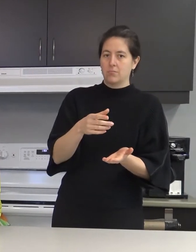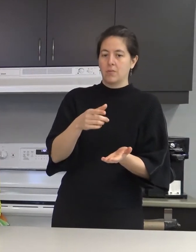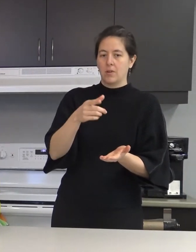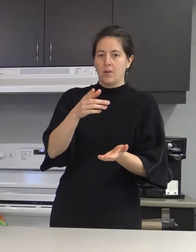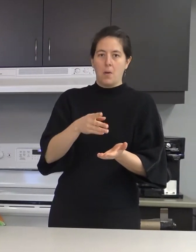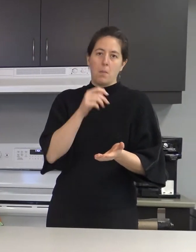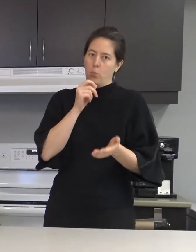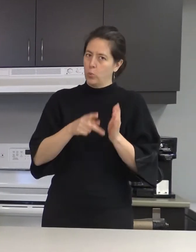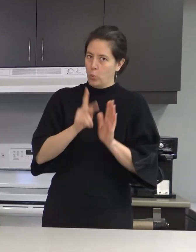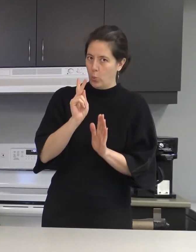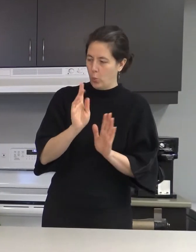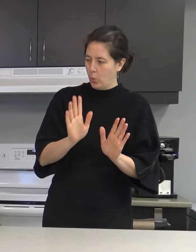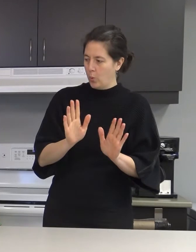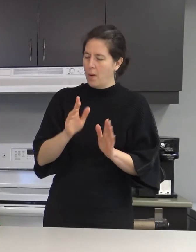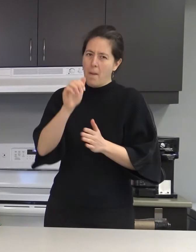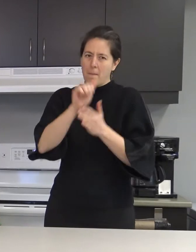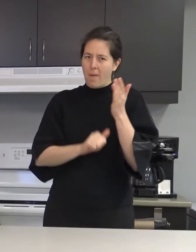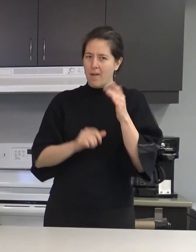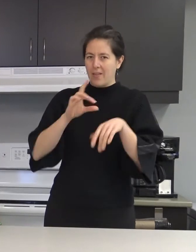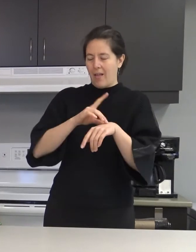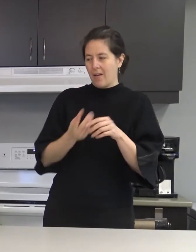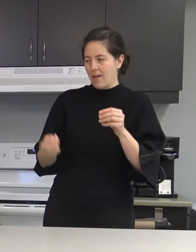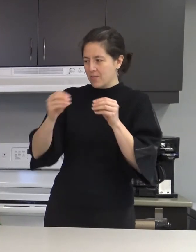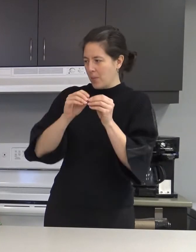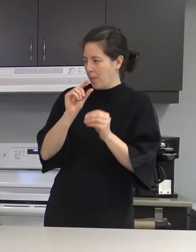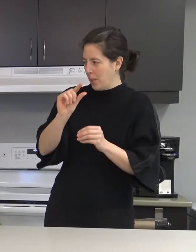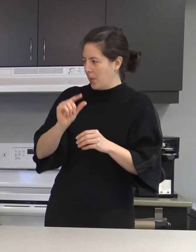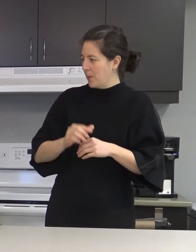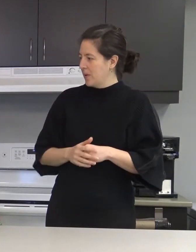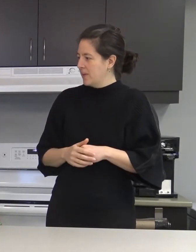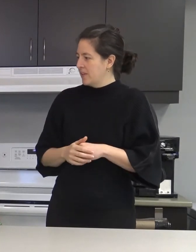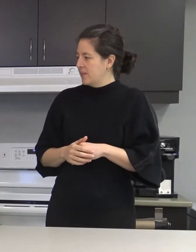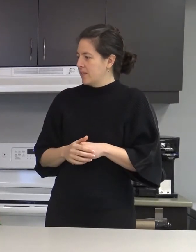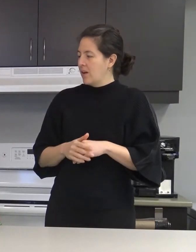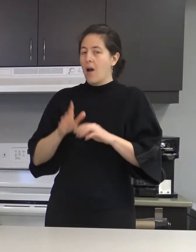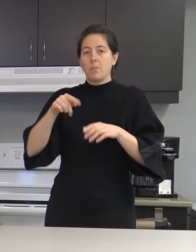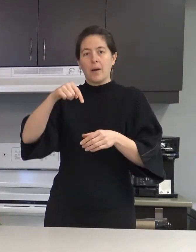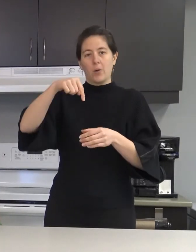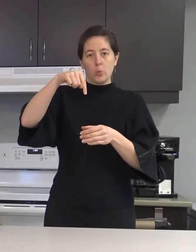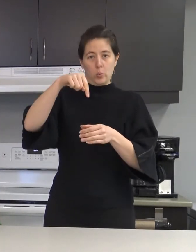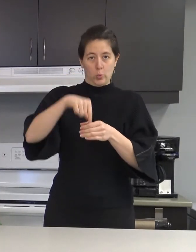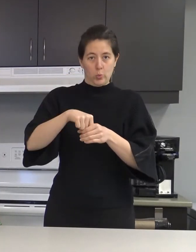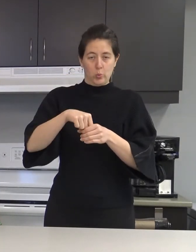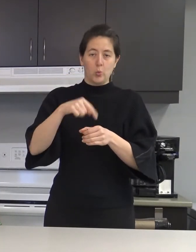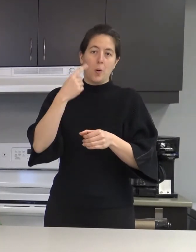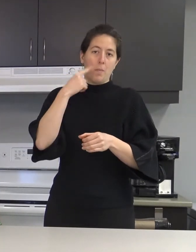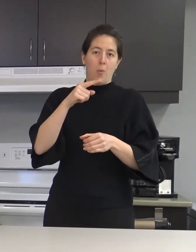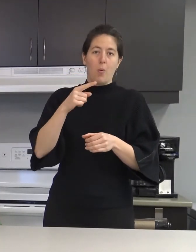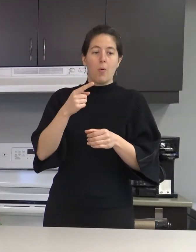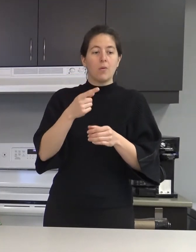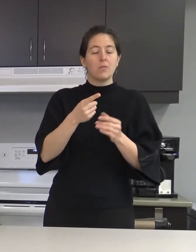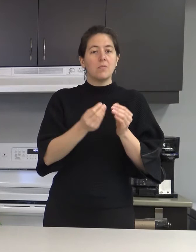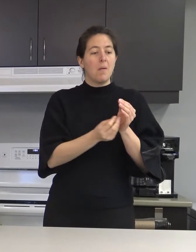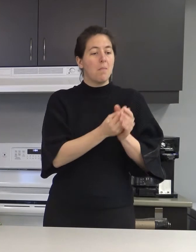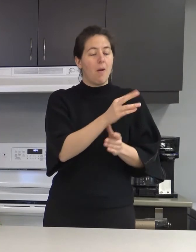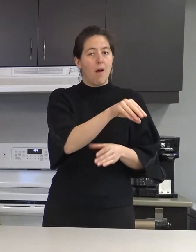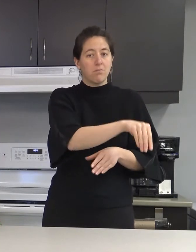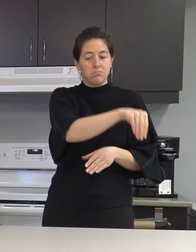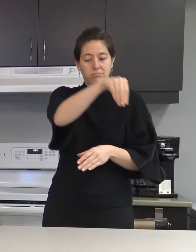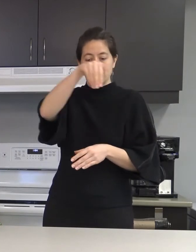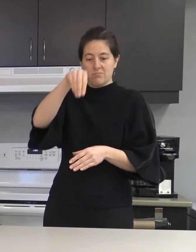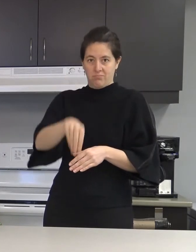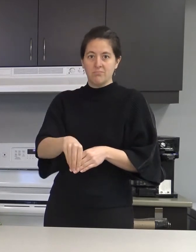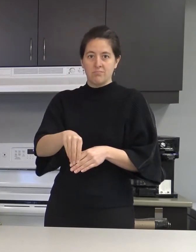Pas trop. Je vois qu'il me manque un tout petit peu. Et ensuite, on va faire un petit trou pour accueillir le nouveau